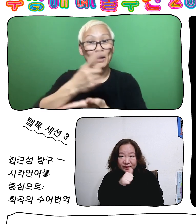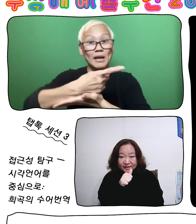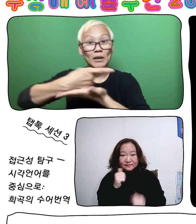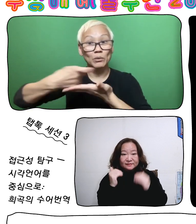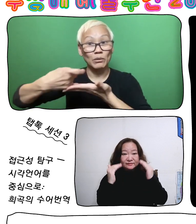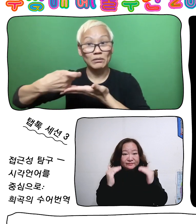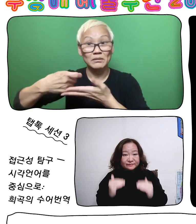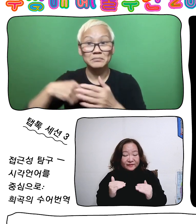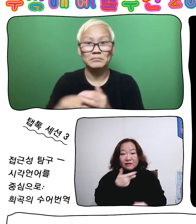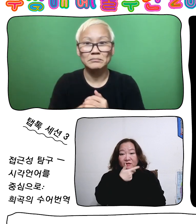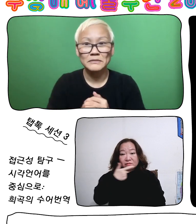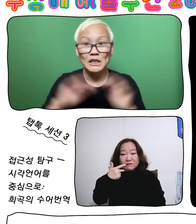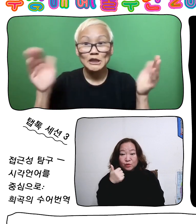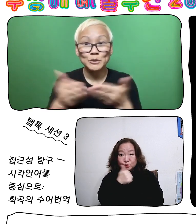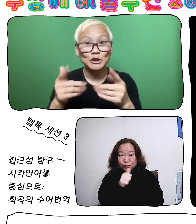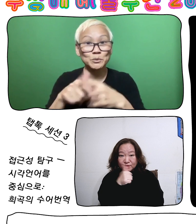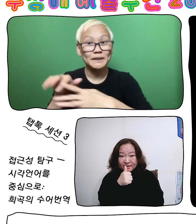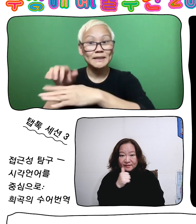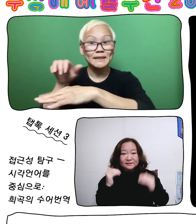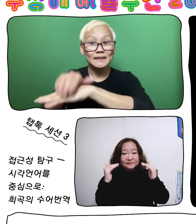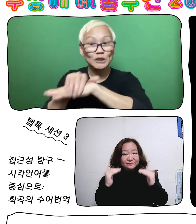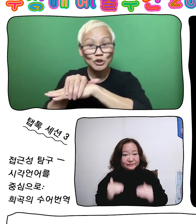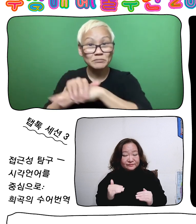ASL의 역사를 설명할 것입니다.